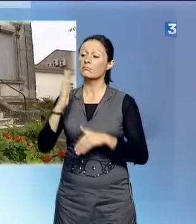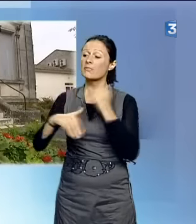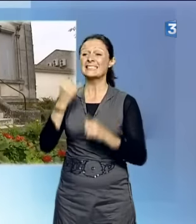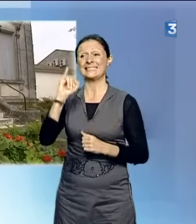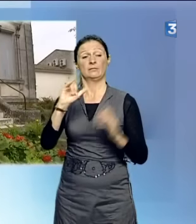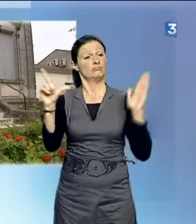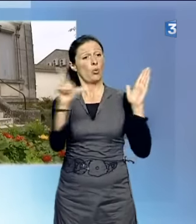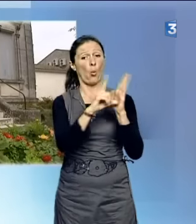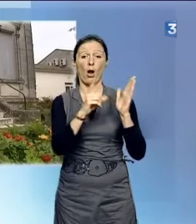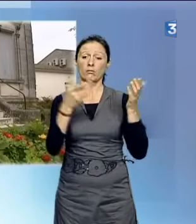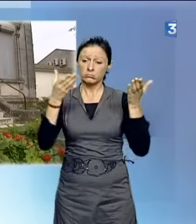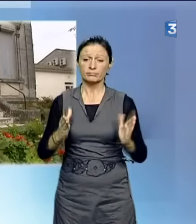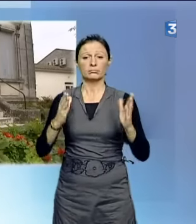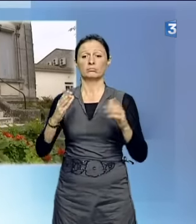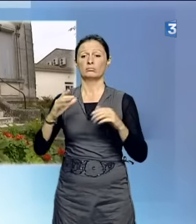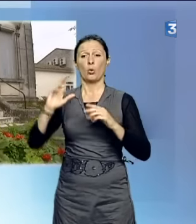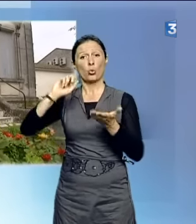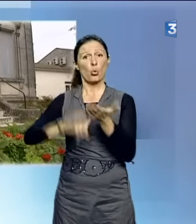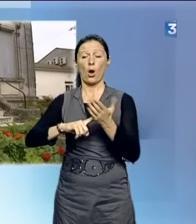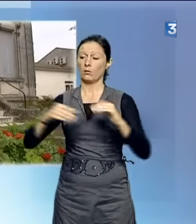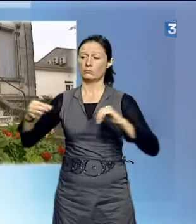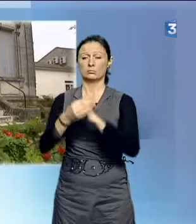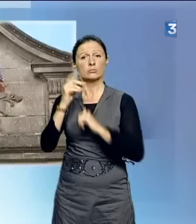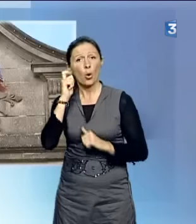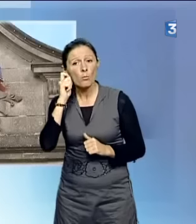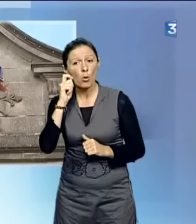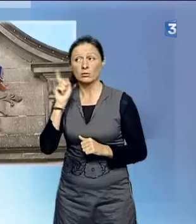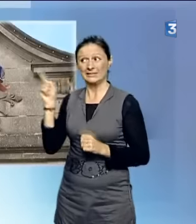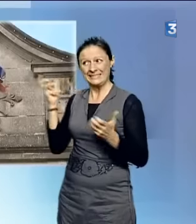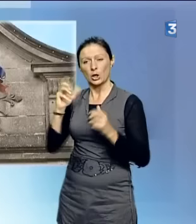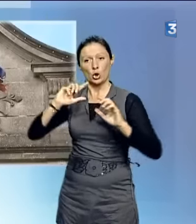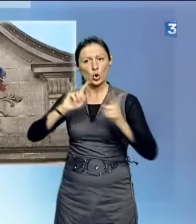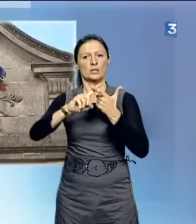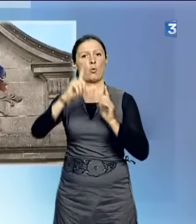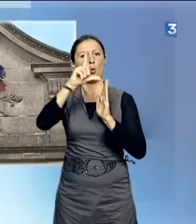maire demandera même une loi supplémentaire pour s'en protéger.